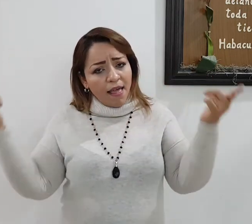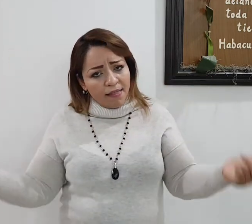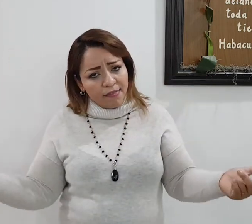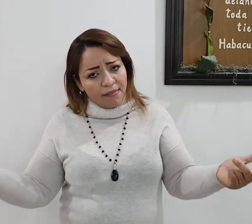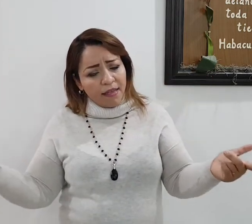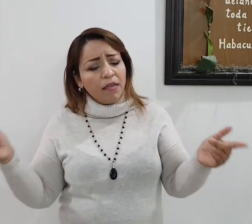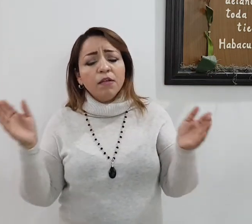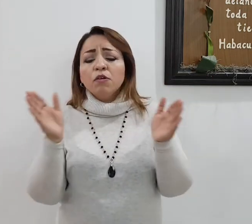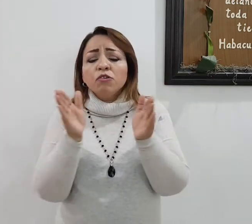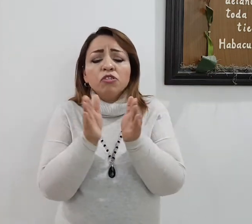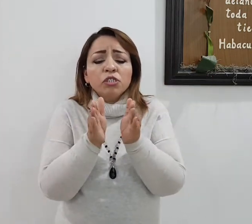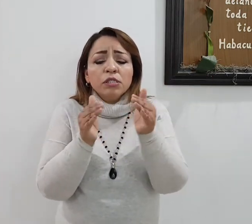Repito, no voy a andar